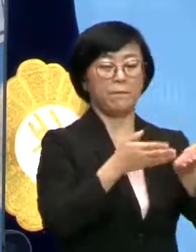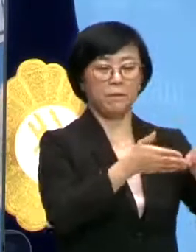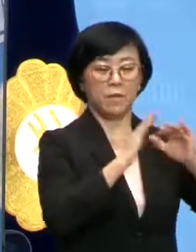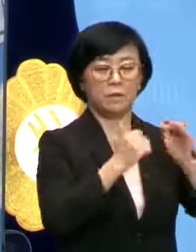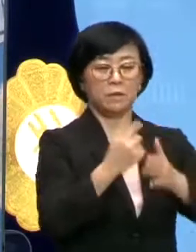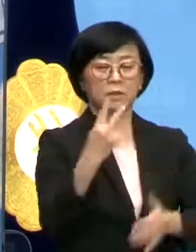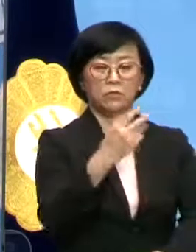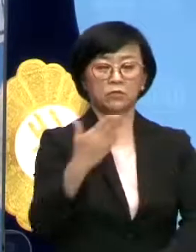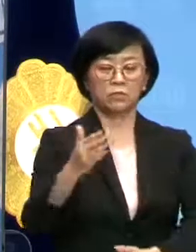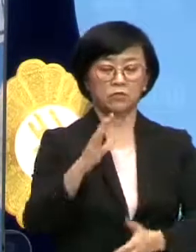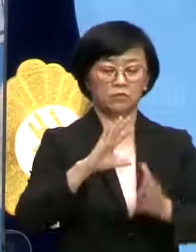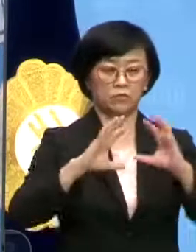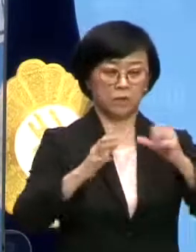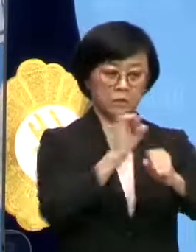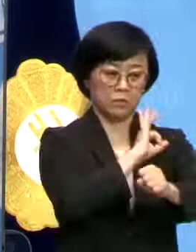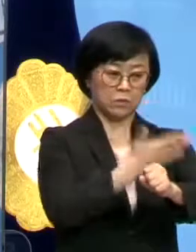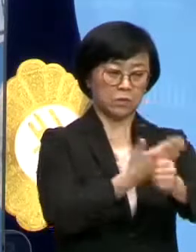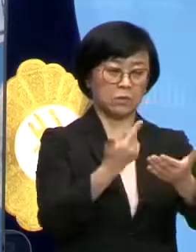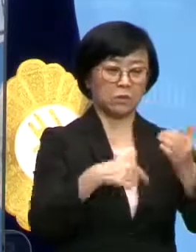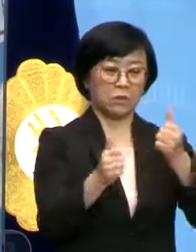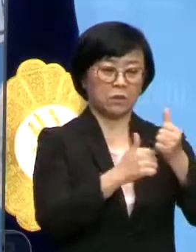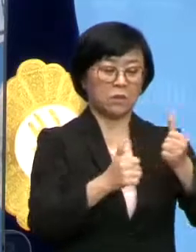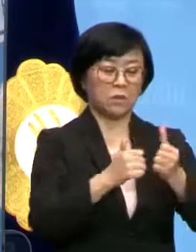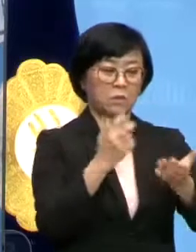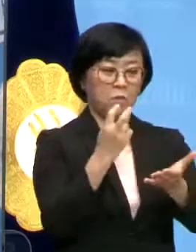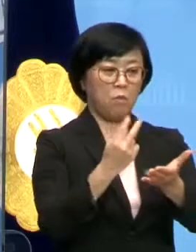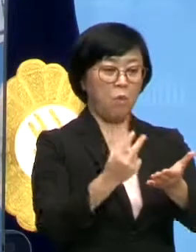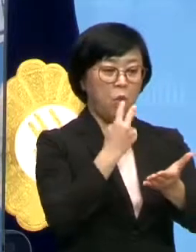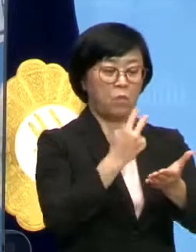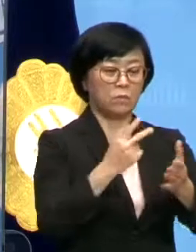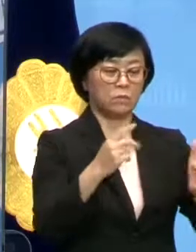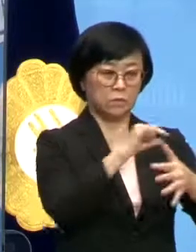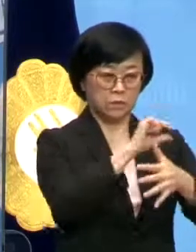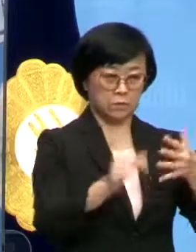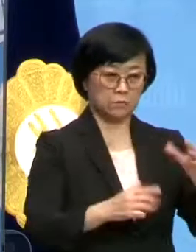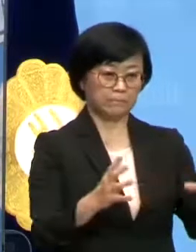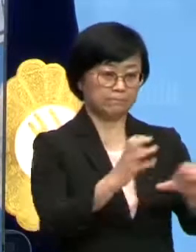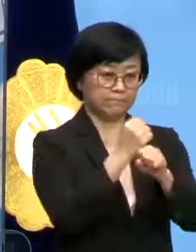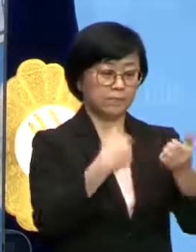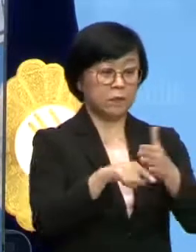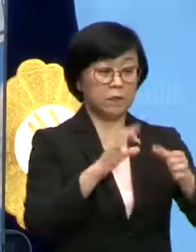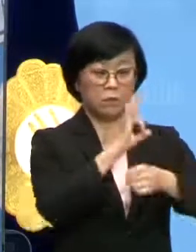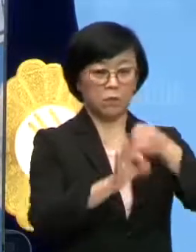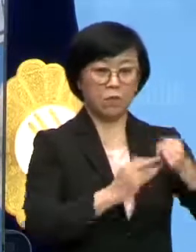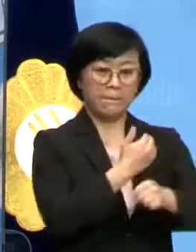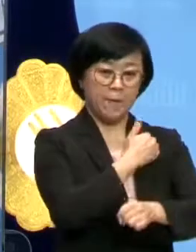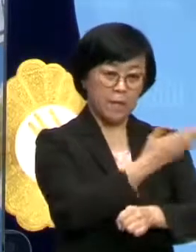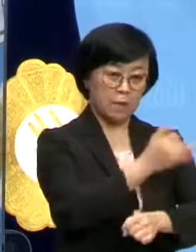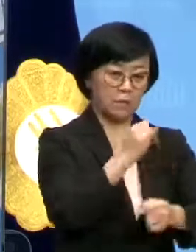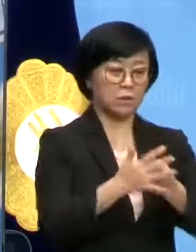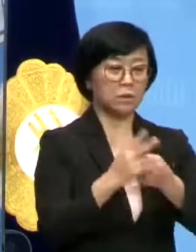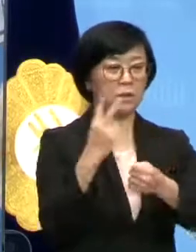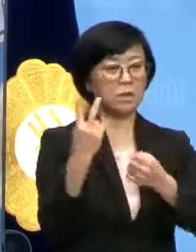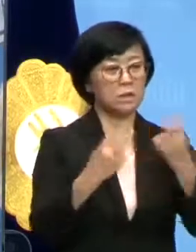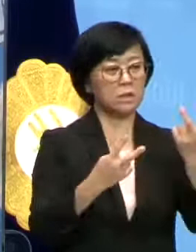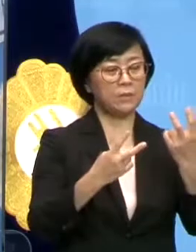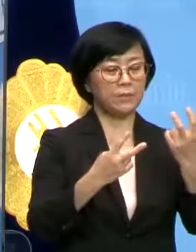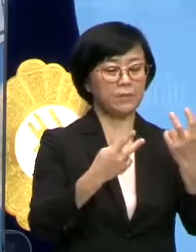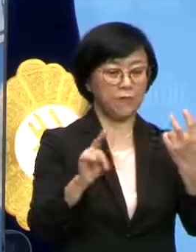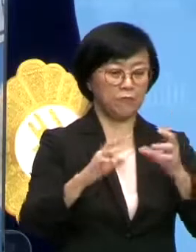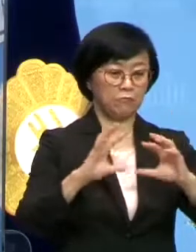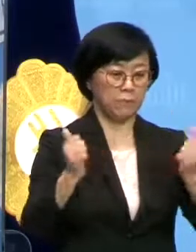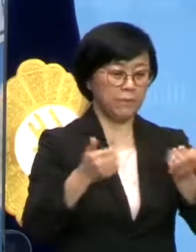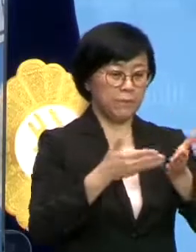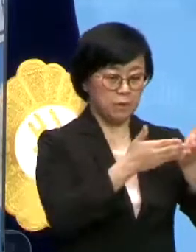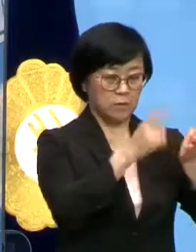국민권익위원회에서 보험 청구 절차 간소화 의 광고 이후 10년 넘게 방치 되어 왔고 지난 20대 국회 발의 한도